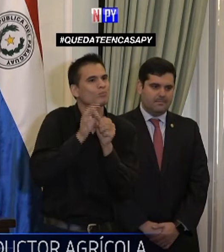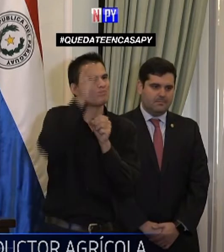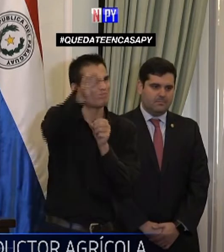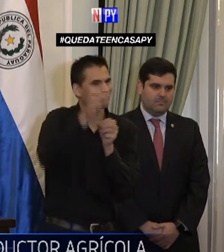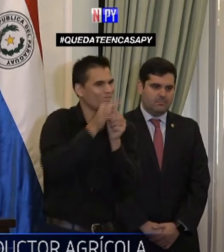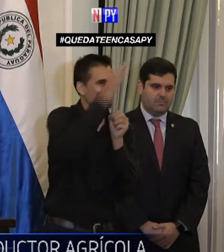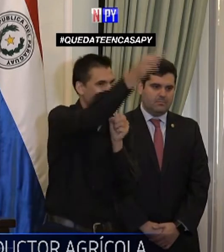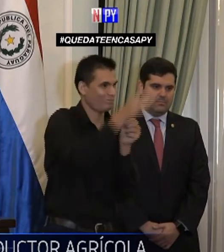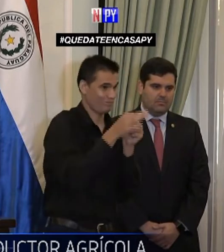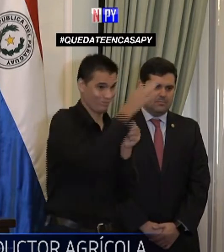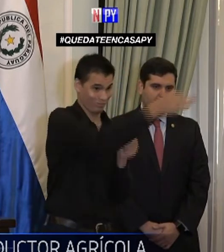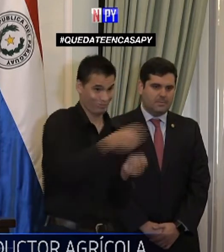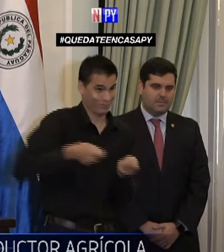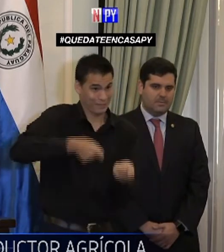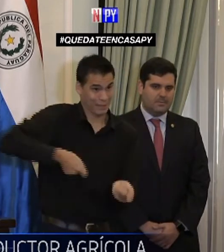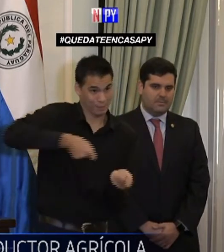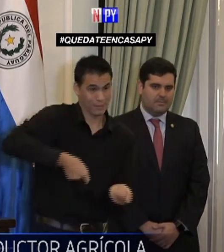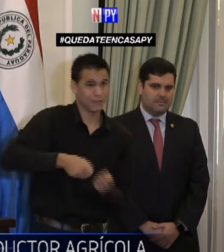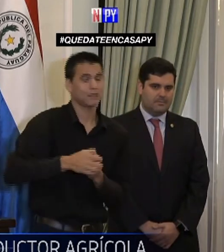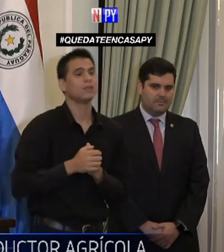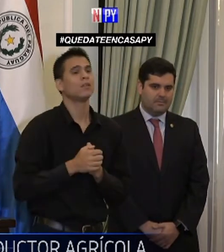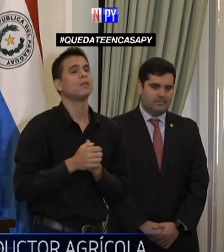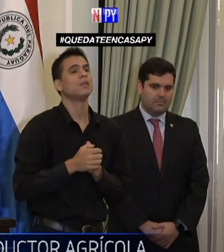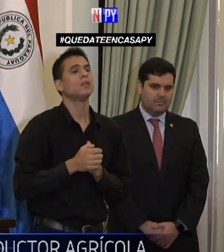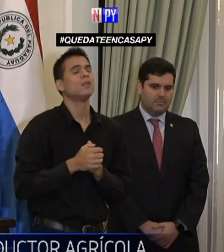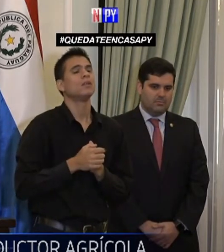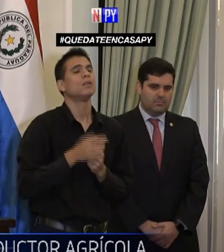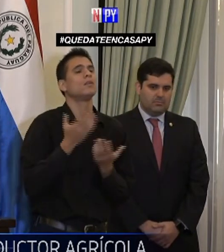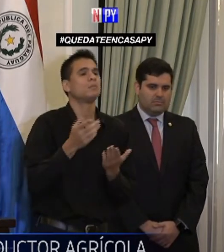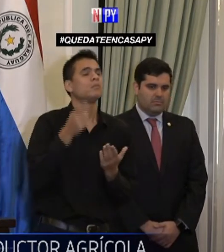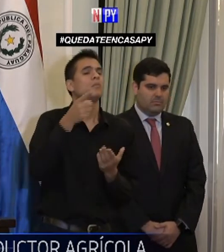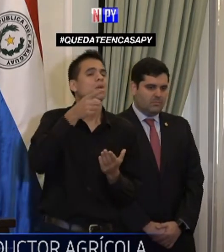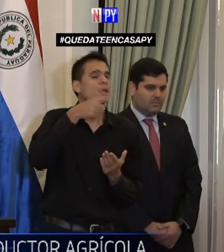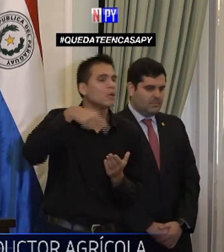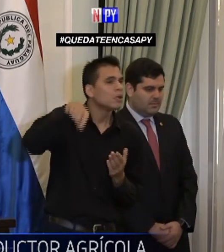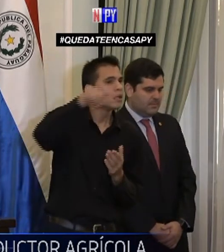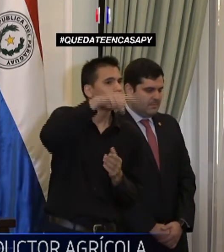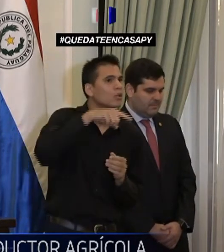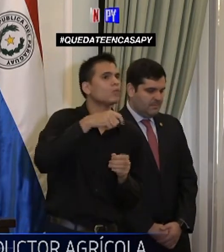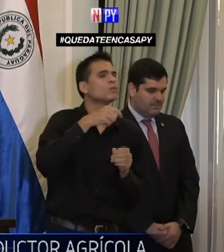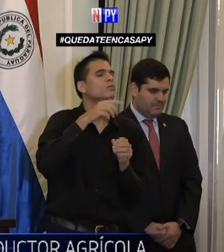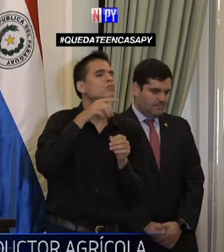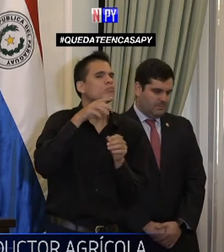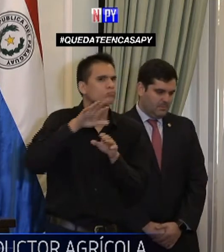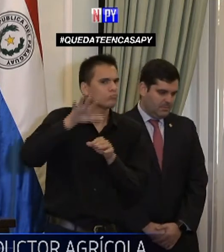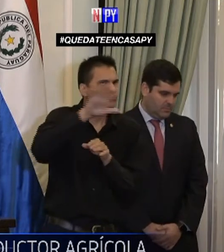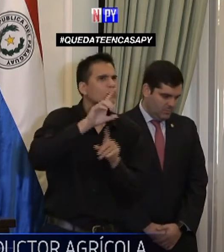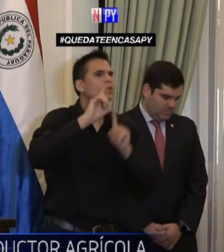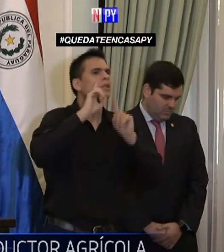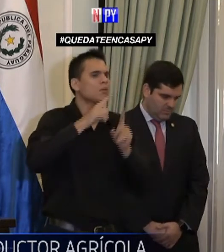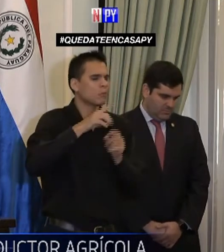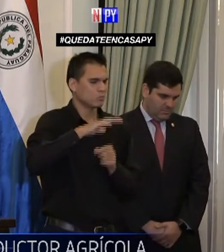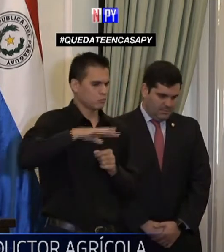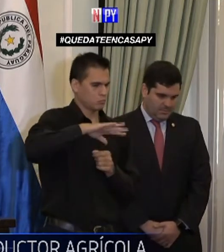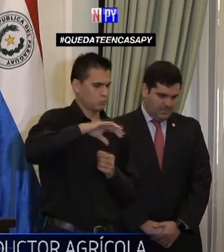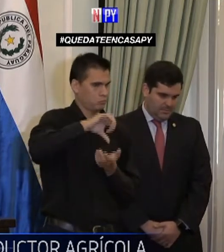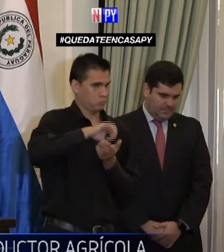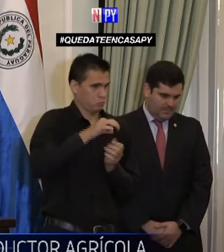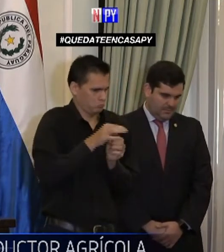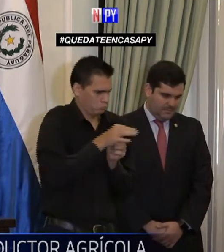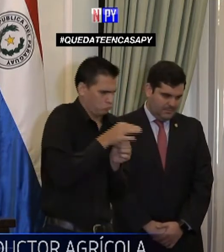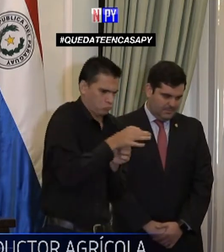también a los productores de la zona periurbana. Y estamos lanzando